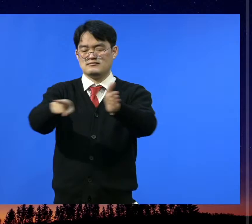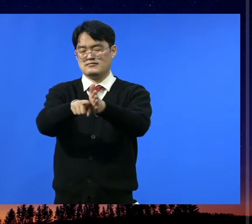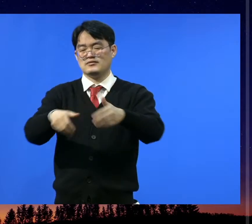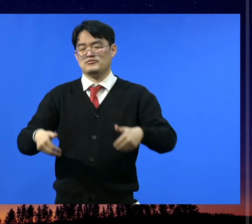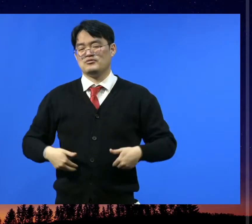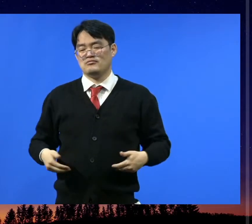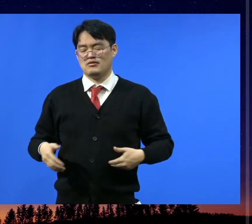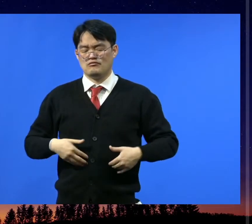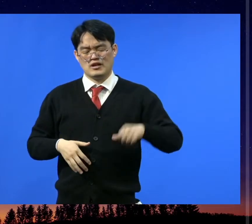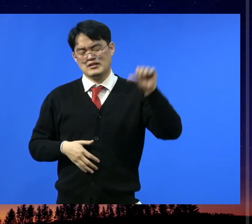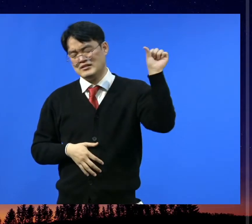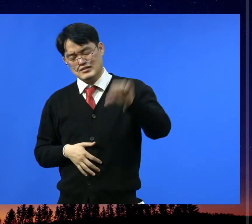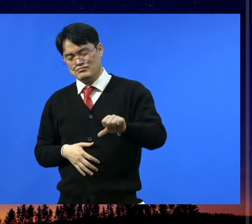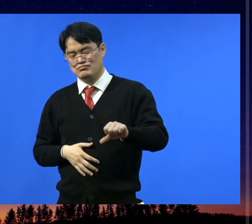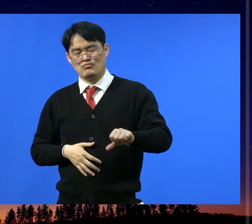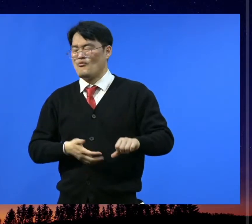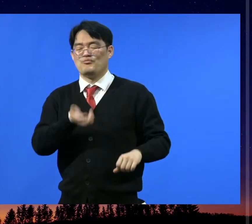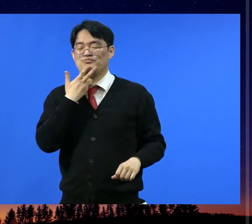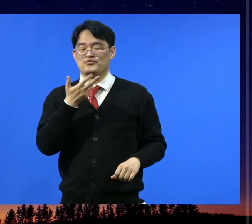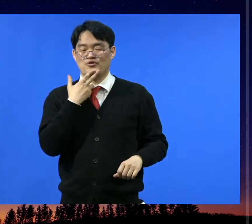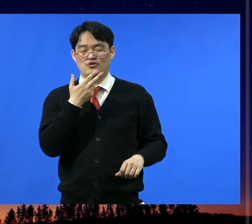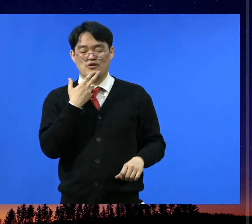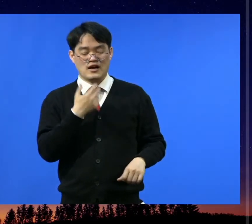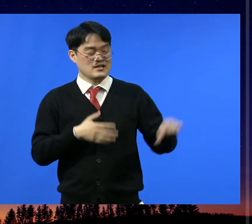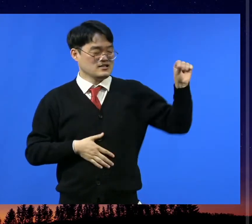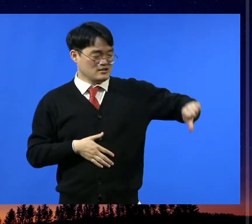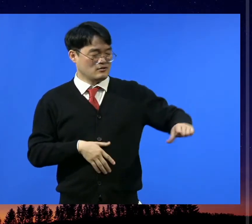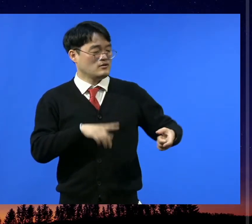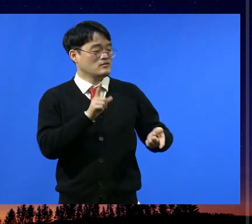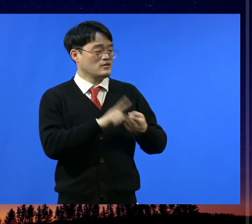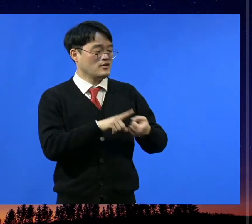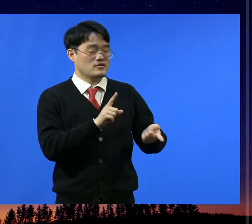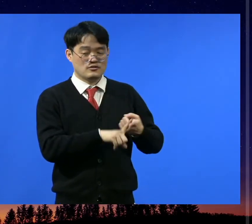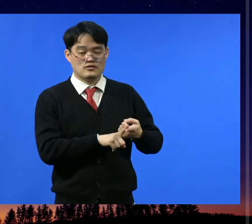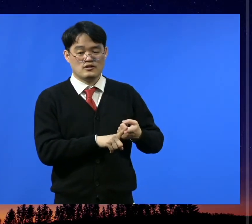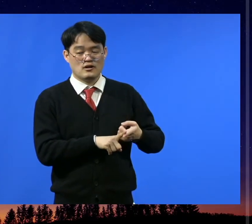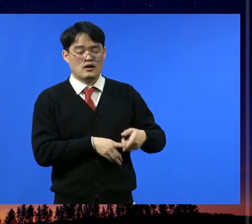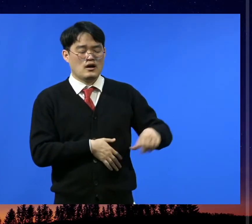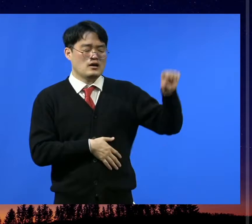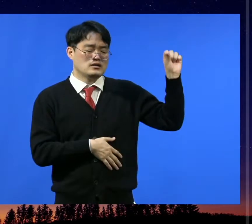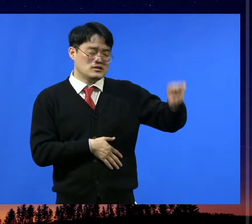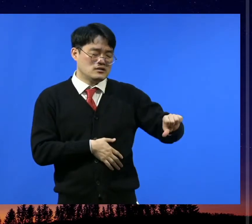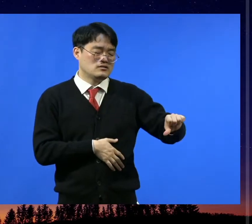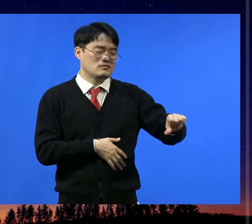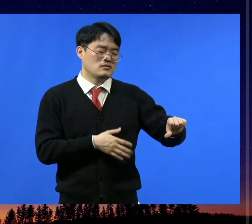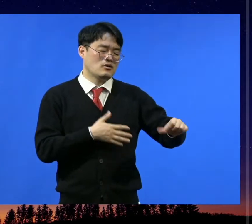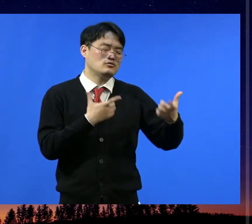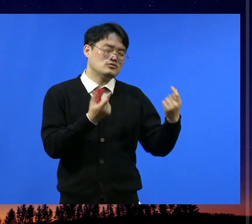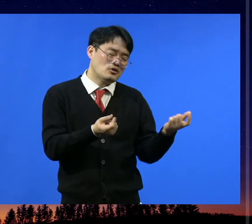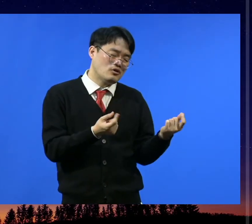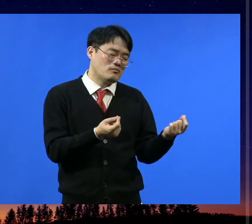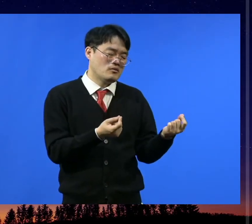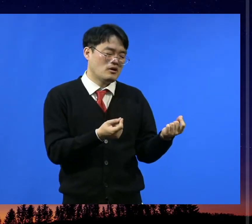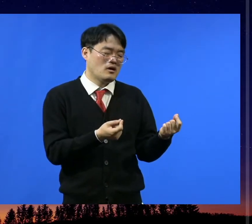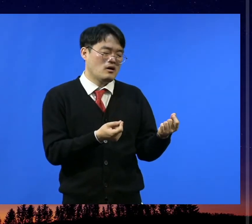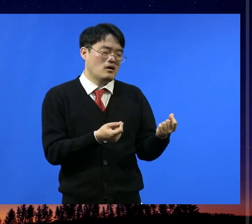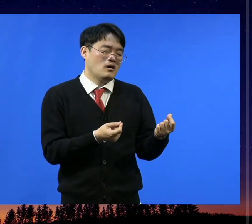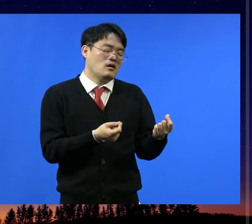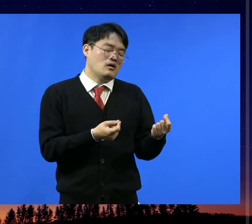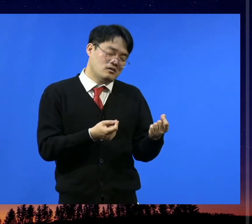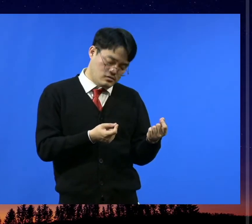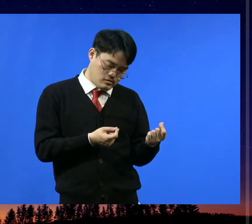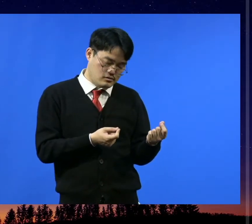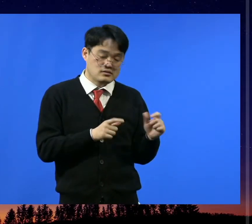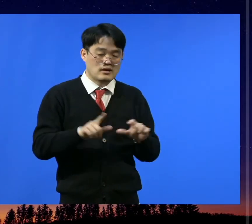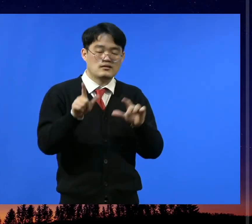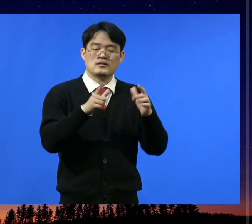질 이유가 없어요. 지는 것을 아예 그냥 확정한 것처럼 살아가는 사람 너무 많아요. 그래, 지는 거지 뭐, 질 때도